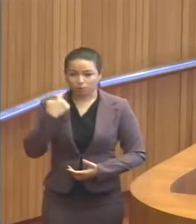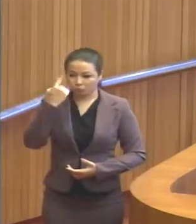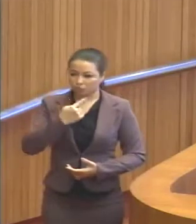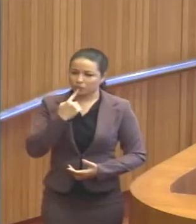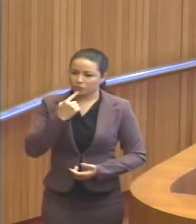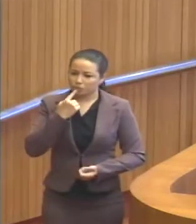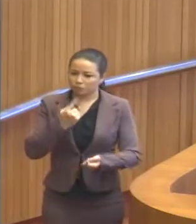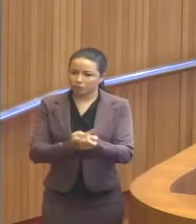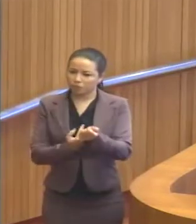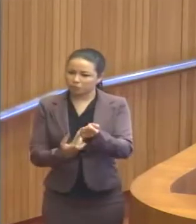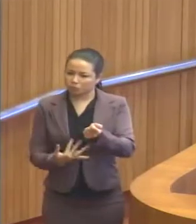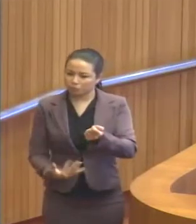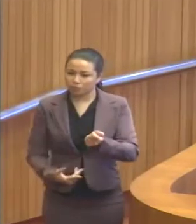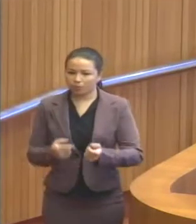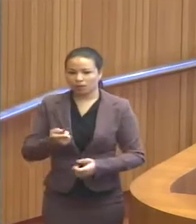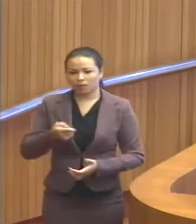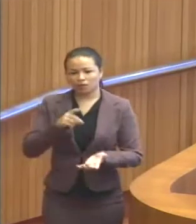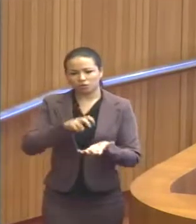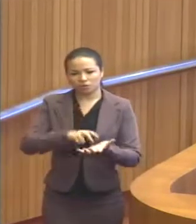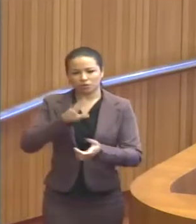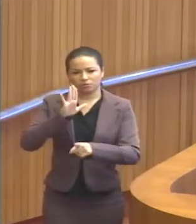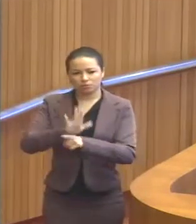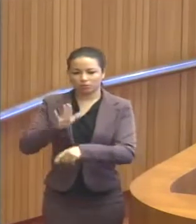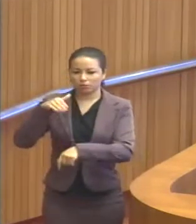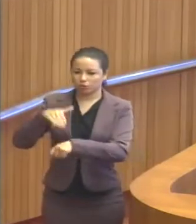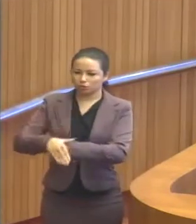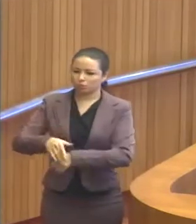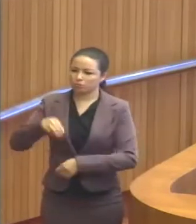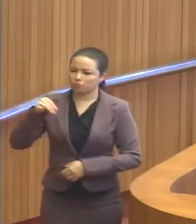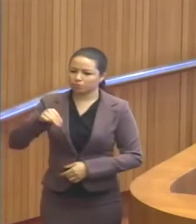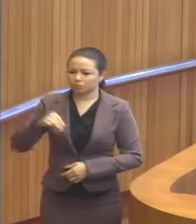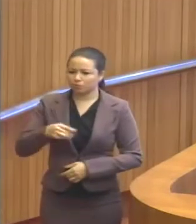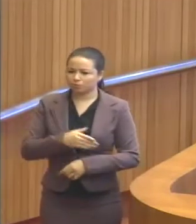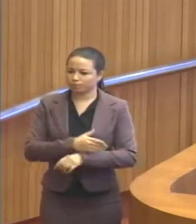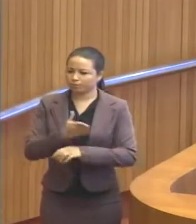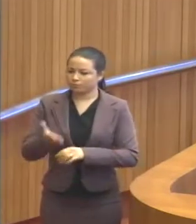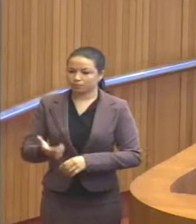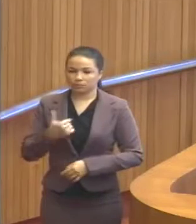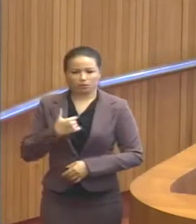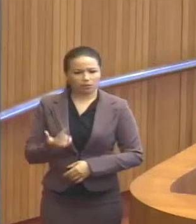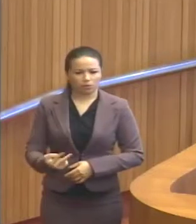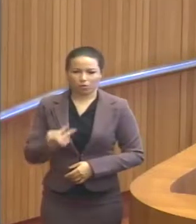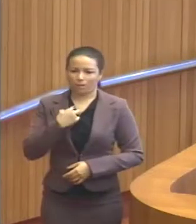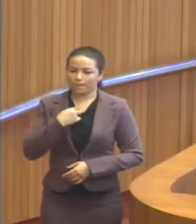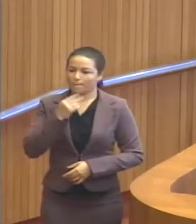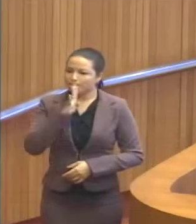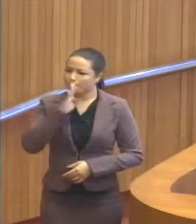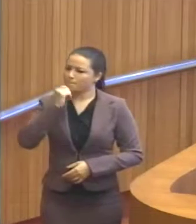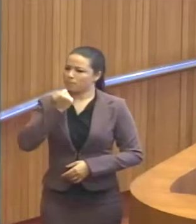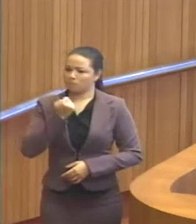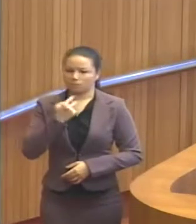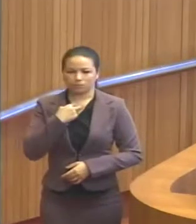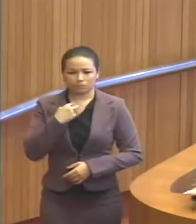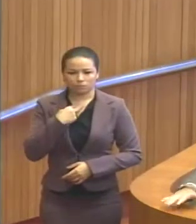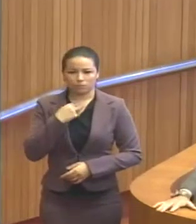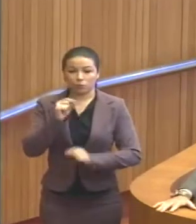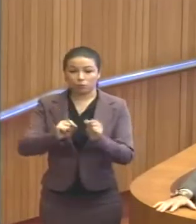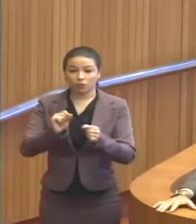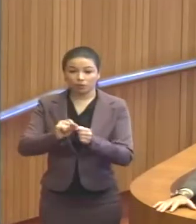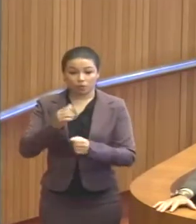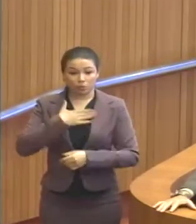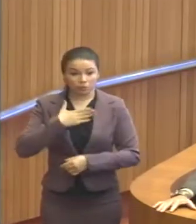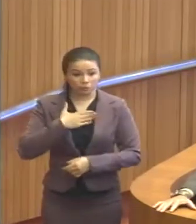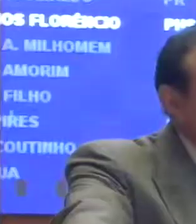sangra. De manhã, de tarde, de noite, a cada minuto. Eu não posso me calar. O que